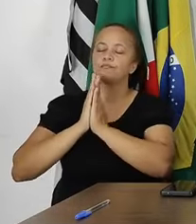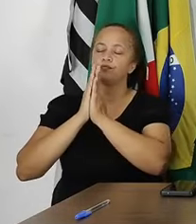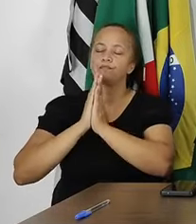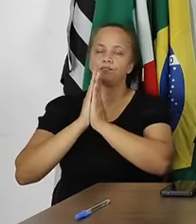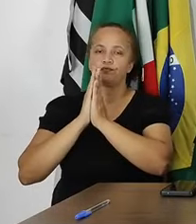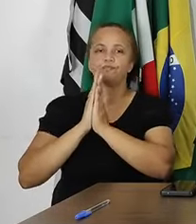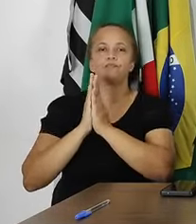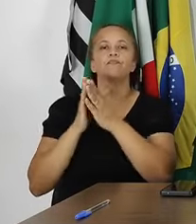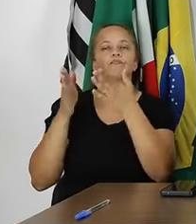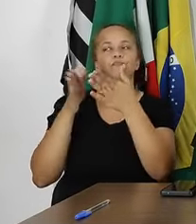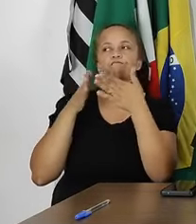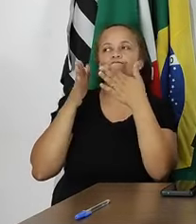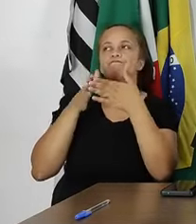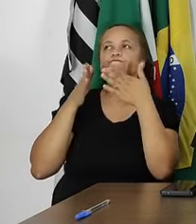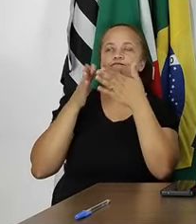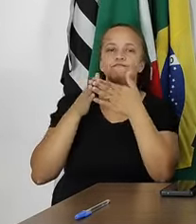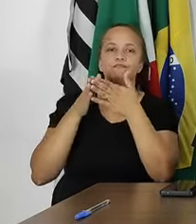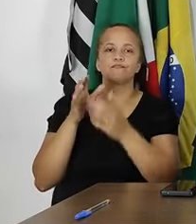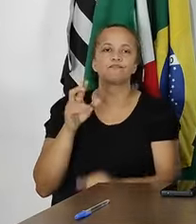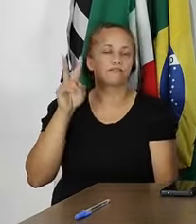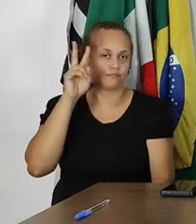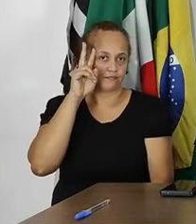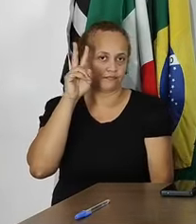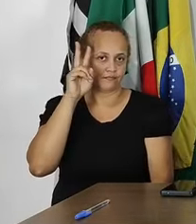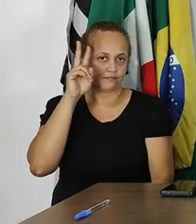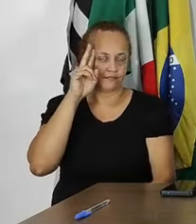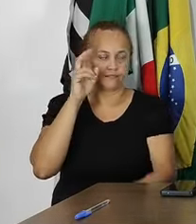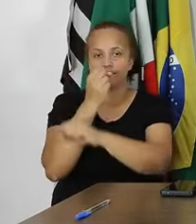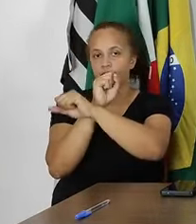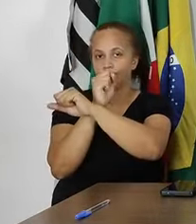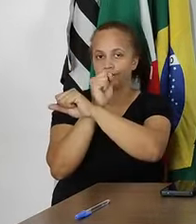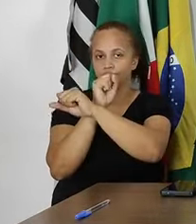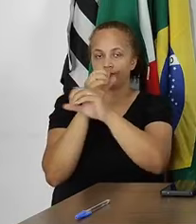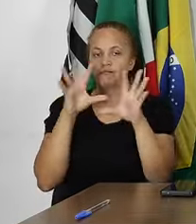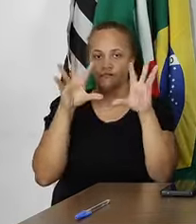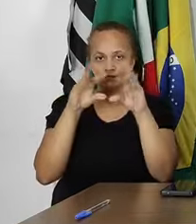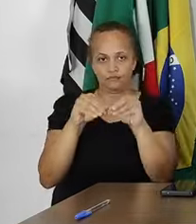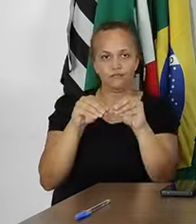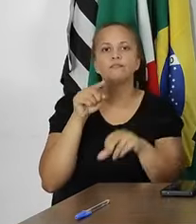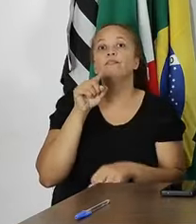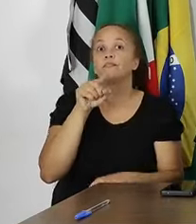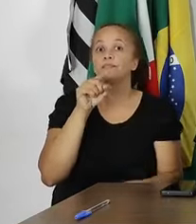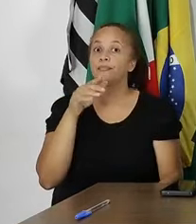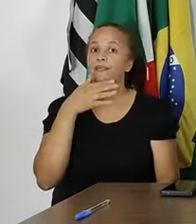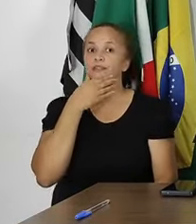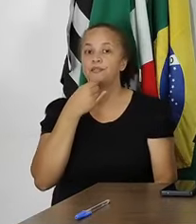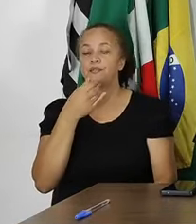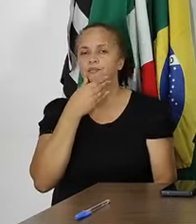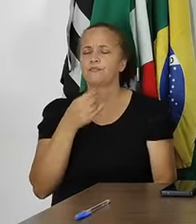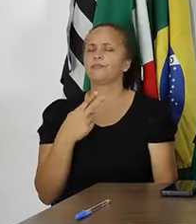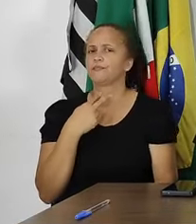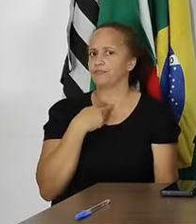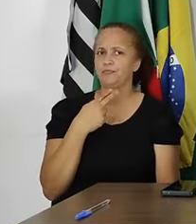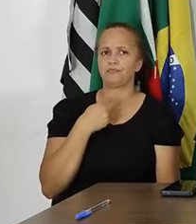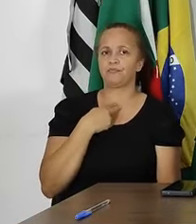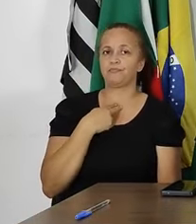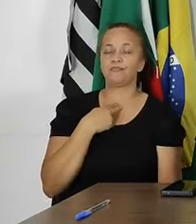intercessão, todas as segundas-feiras, às 20 horas, você, meu irmão, não pode ficar de